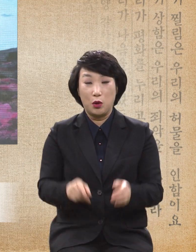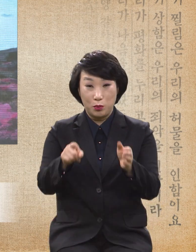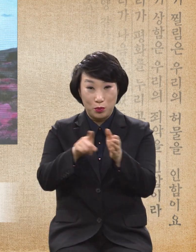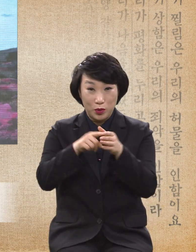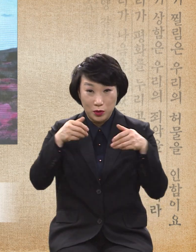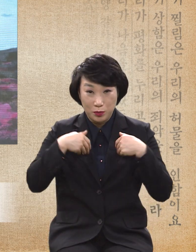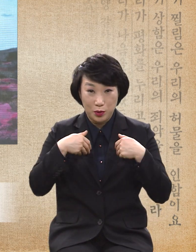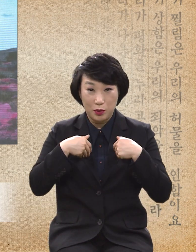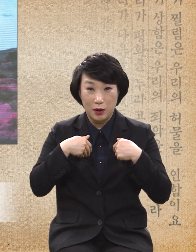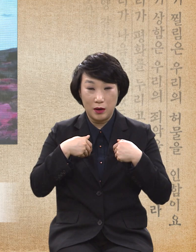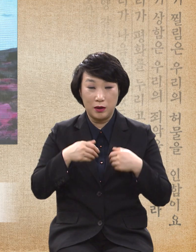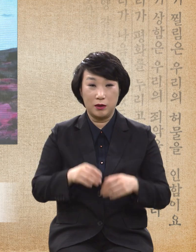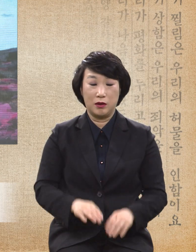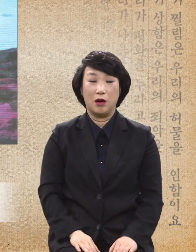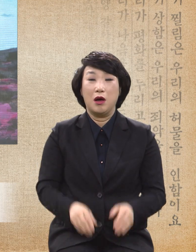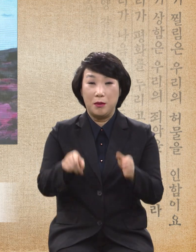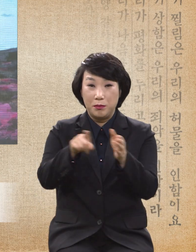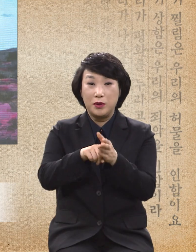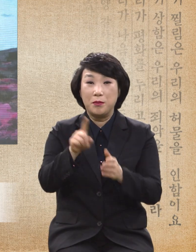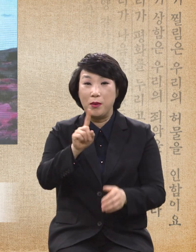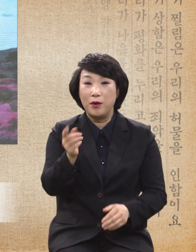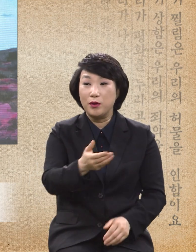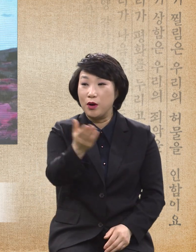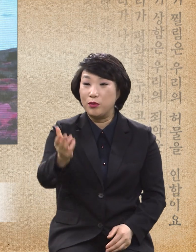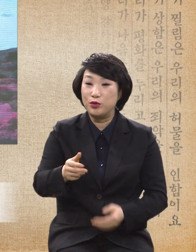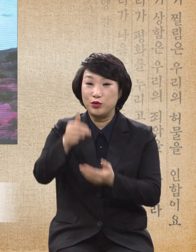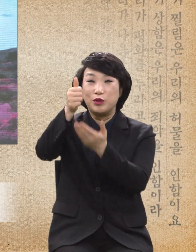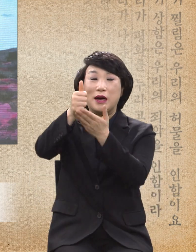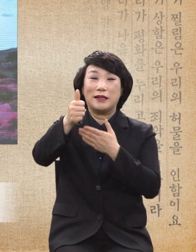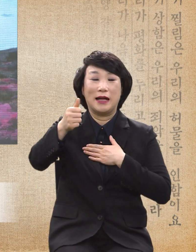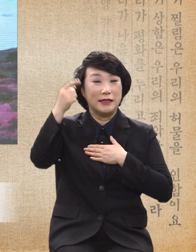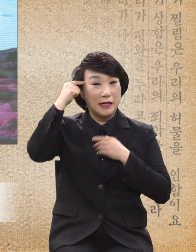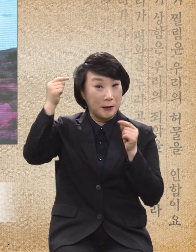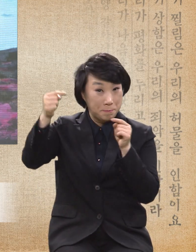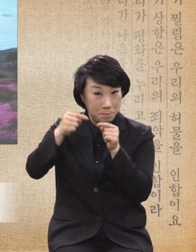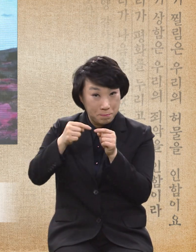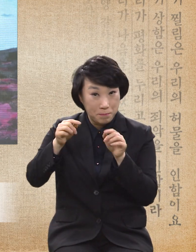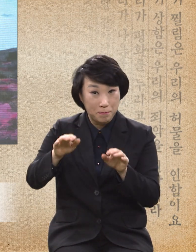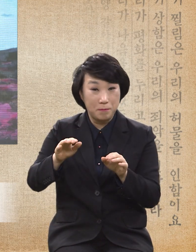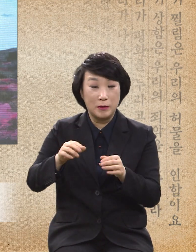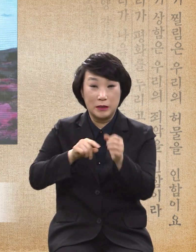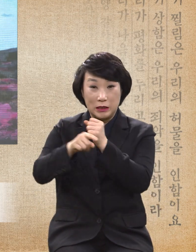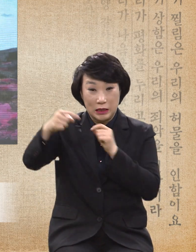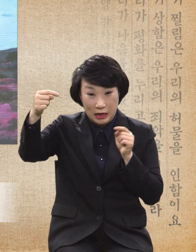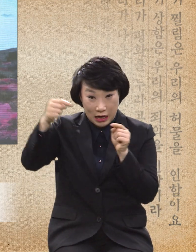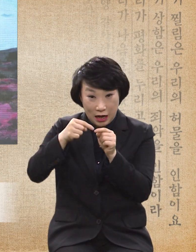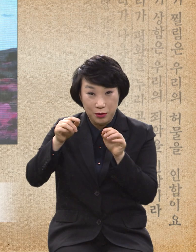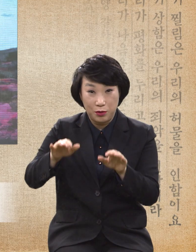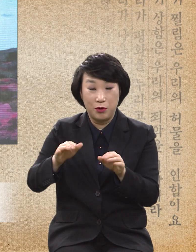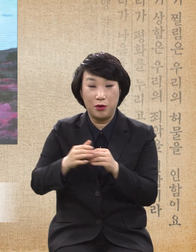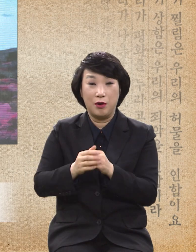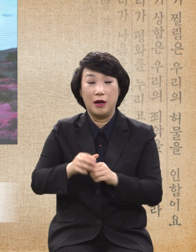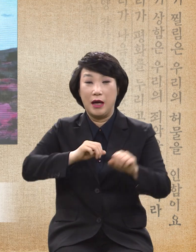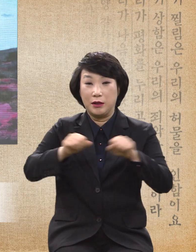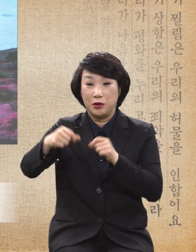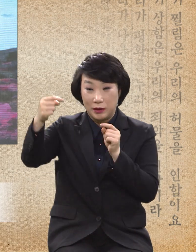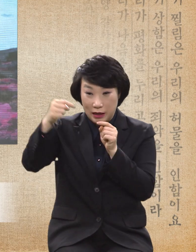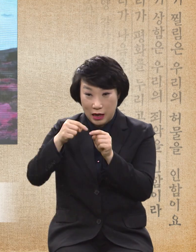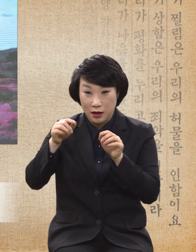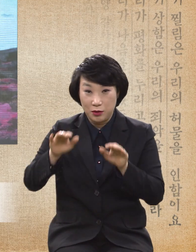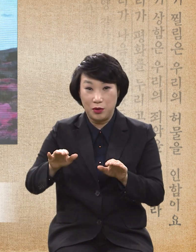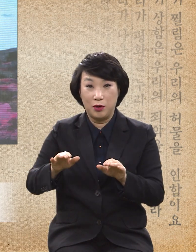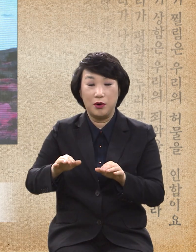믿어야 된다는 거예요. 믿음이 뭐냐? 주님과 생각이 같고 뜻이 같고 행동이